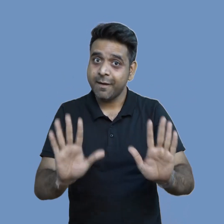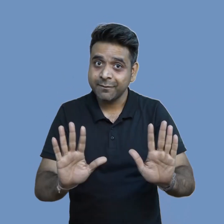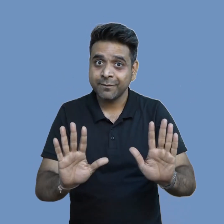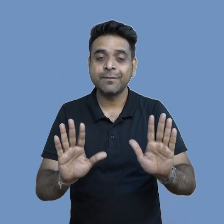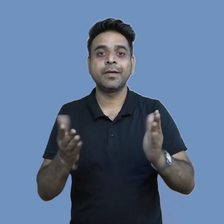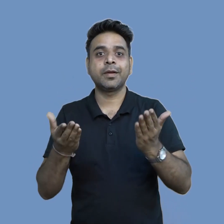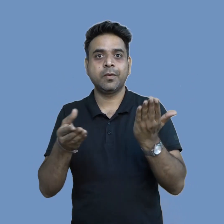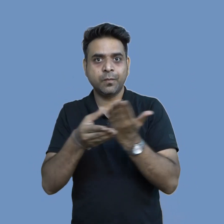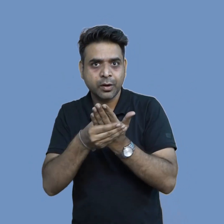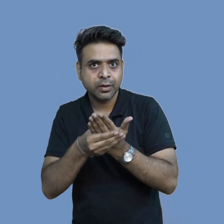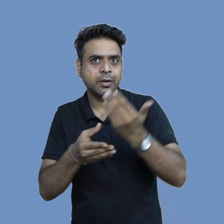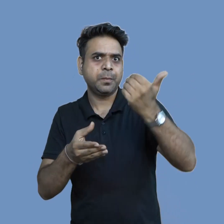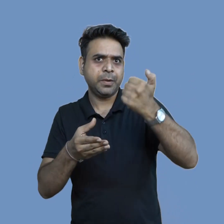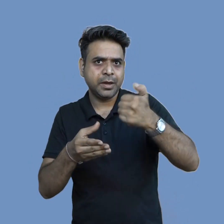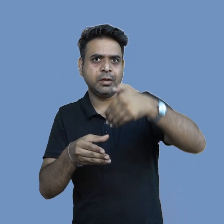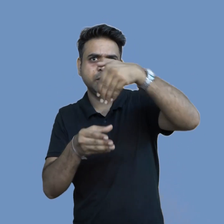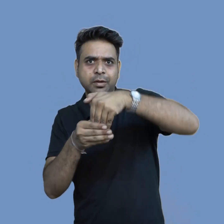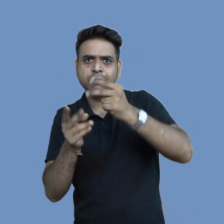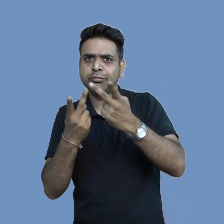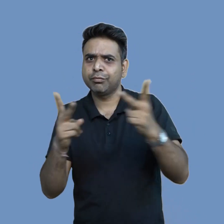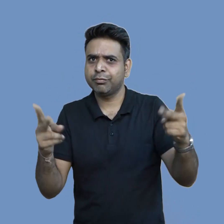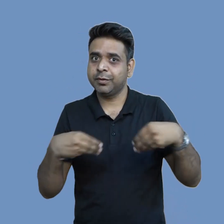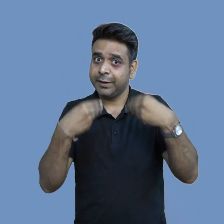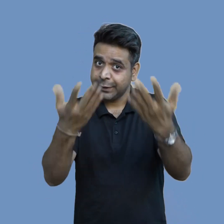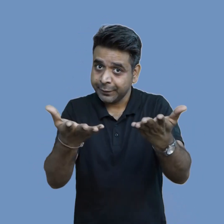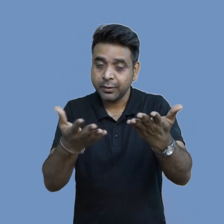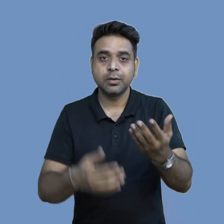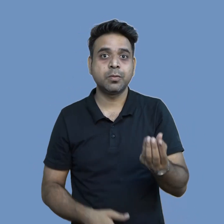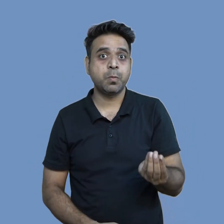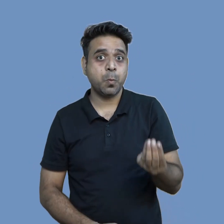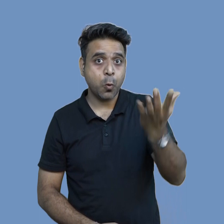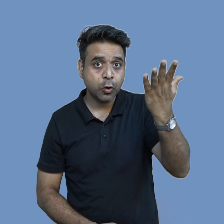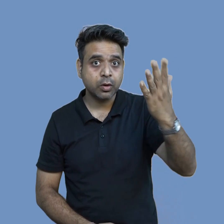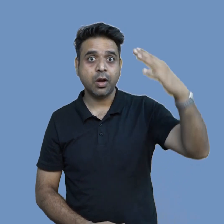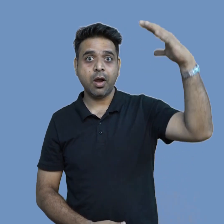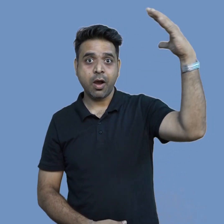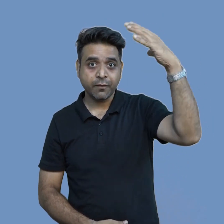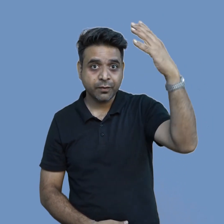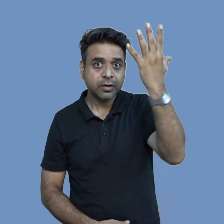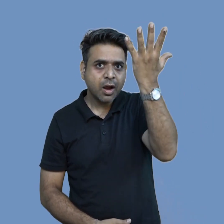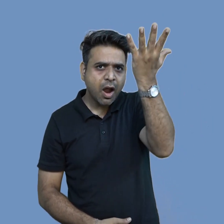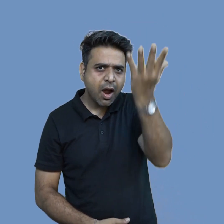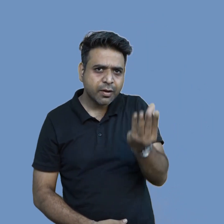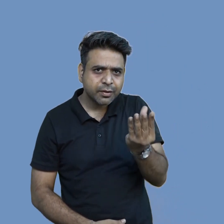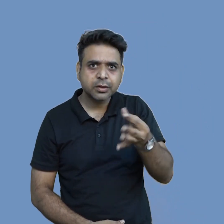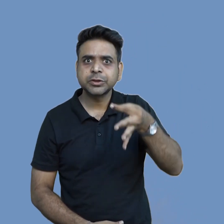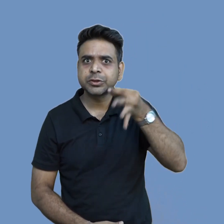बहुत फ़ायदा होगा। और इसके साथ ही साथ आपको यहाँ पर एक किट भी दी जाएगी जिसके अंदर की अलग अलग सामग्री